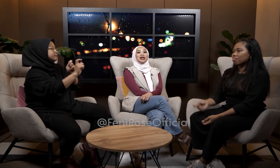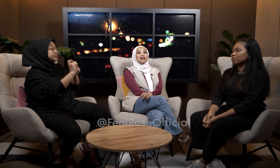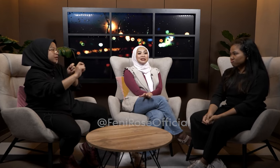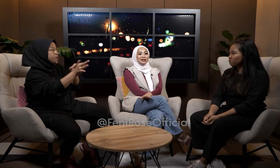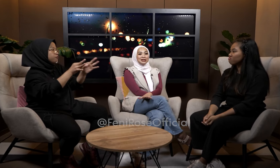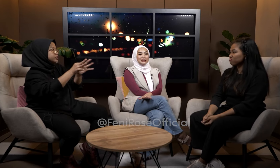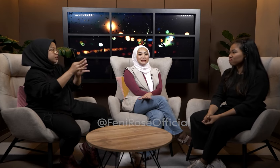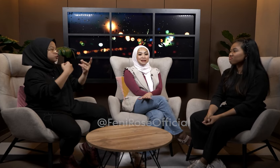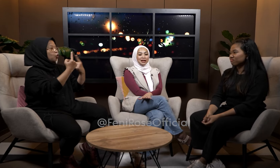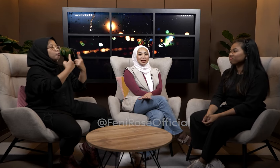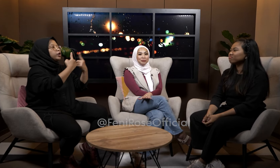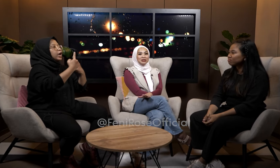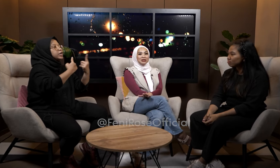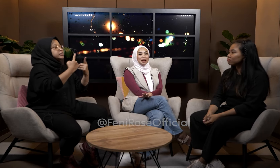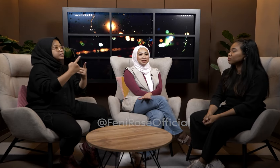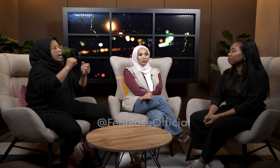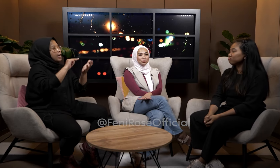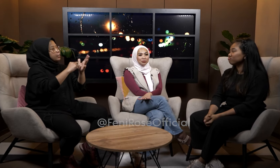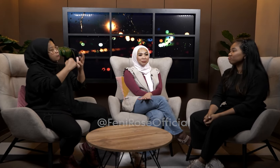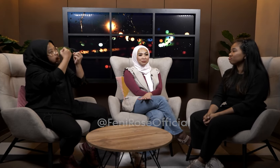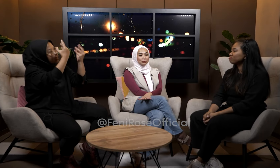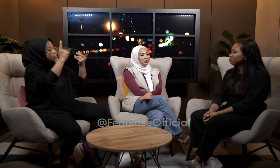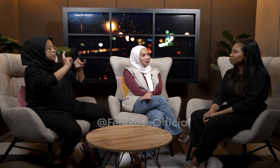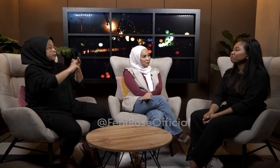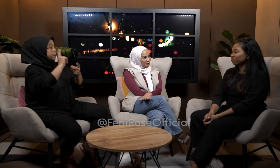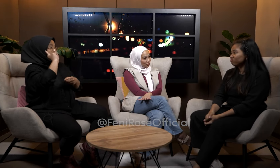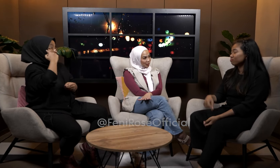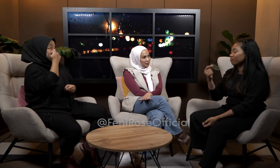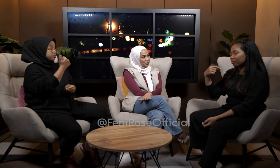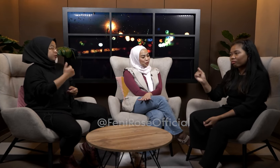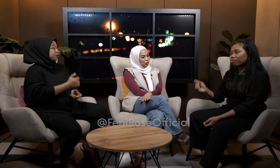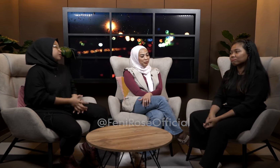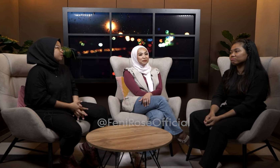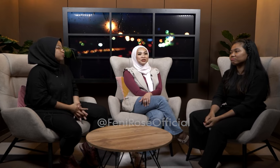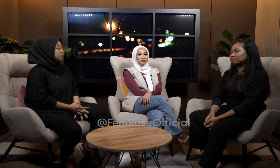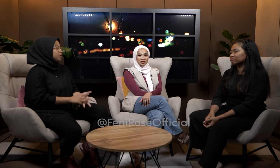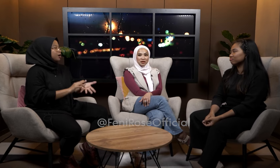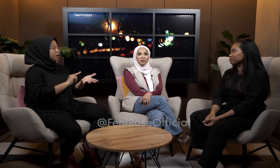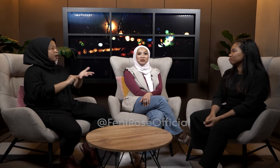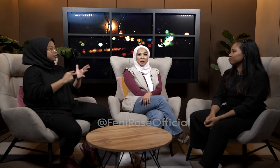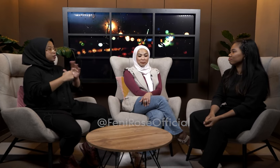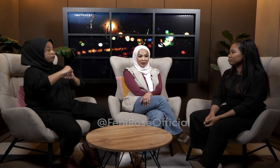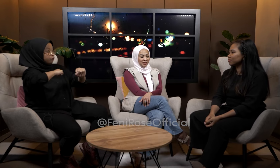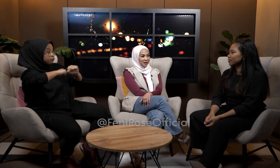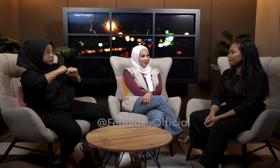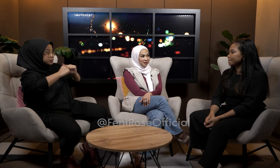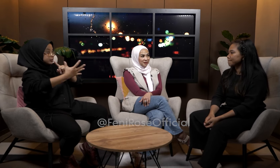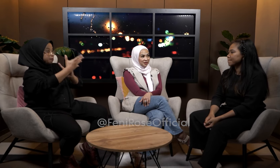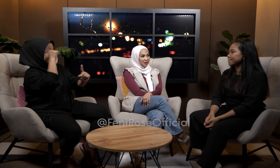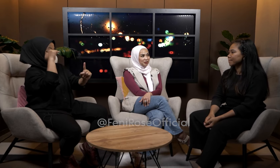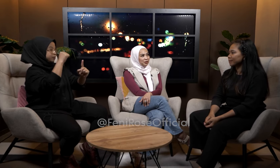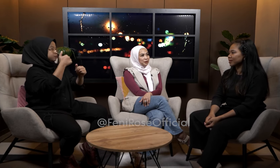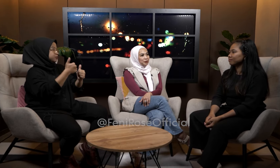komunikasi yang lebih jelas untuk teman tuli begitu ya supaya visi- misisinya bisa sampai